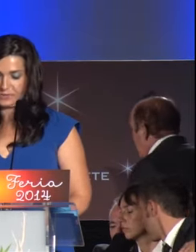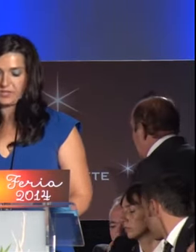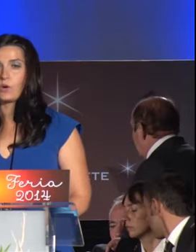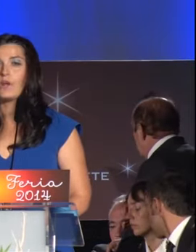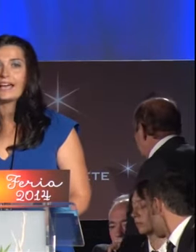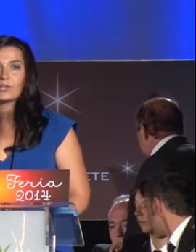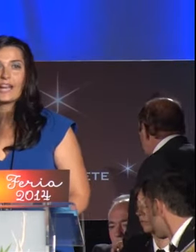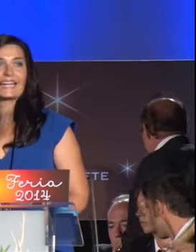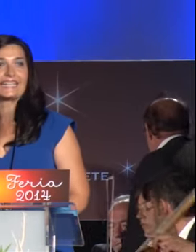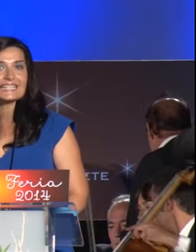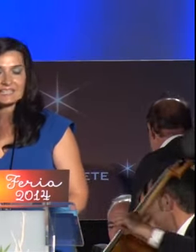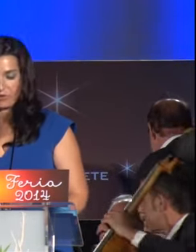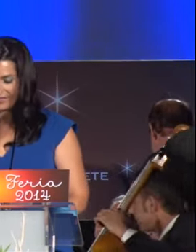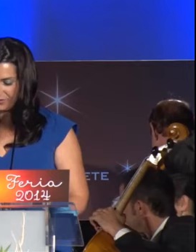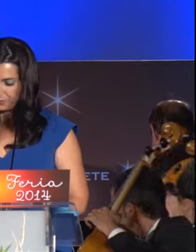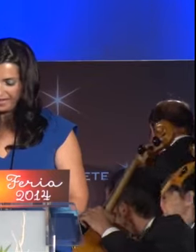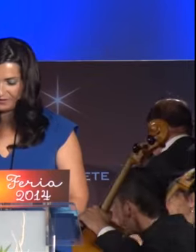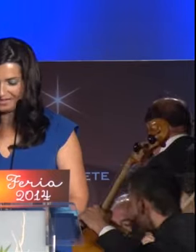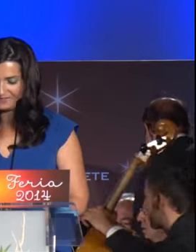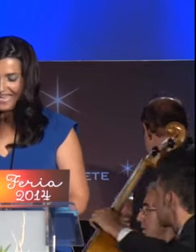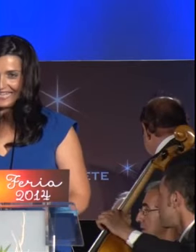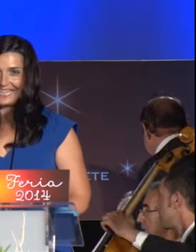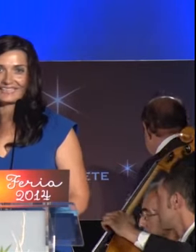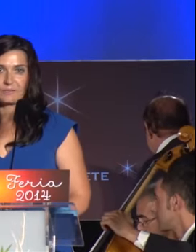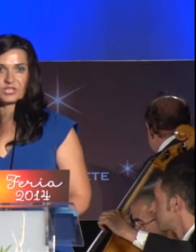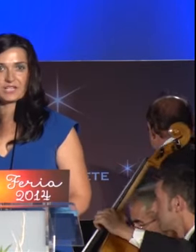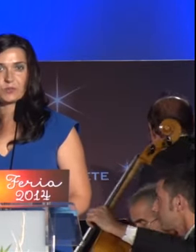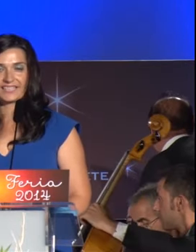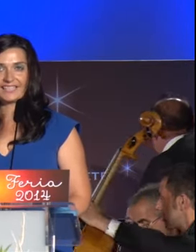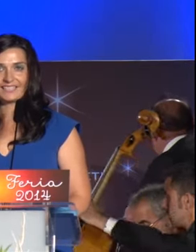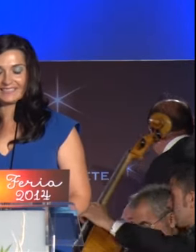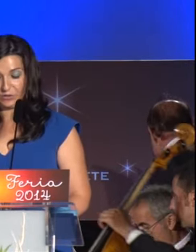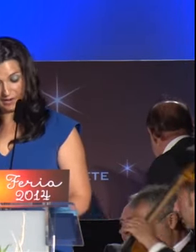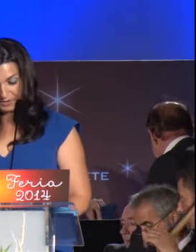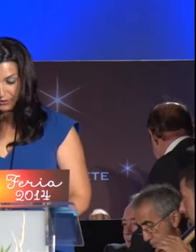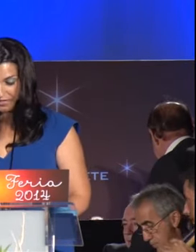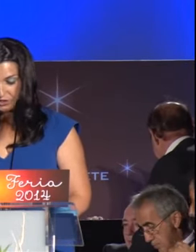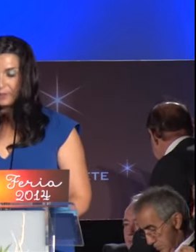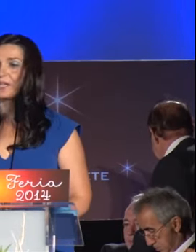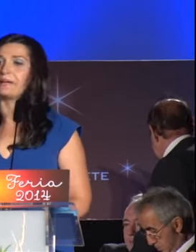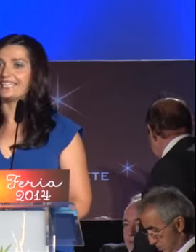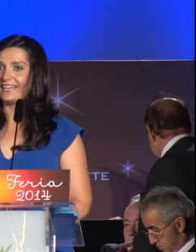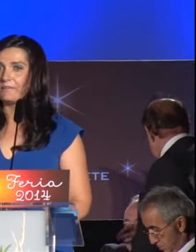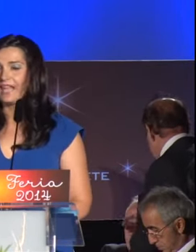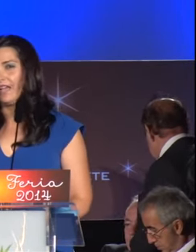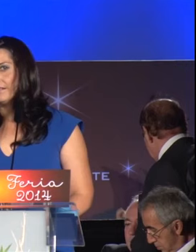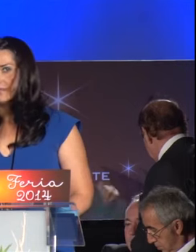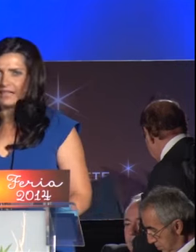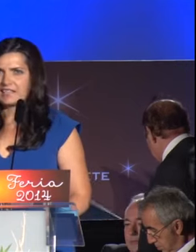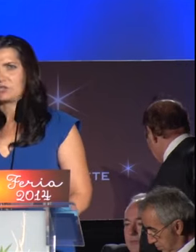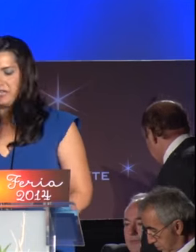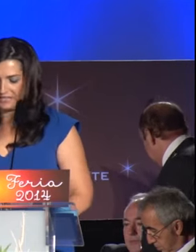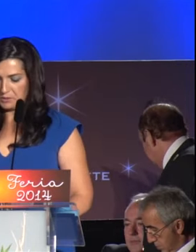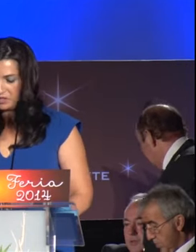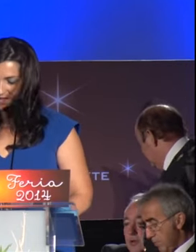atrás. Después de un largo, larguísimo año esperándola, ya la tenemos a las puertas, y nunca mejor dicho, porque mañana,